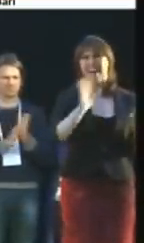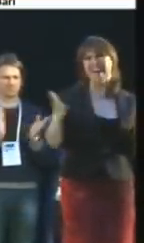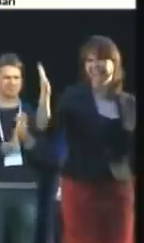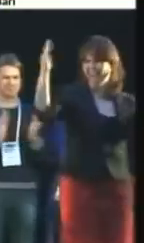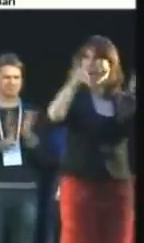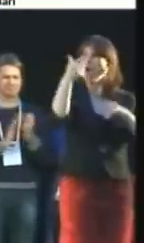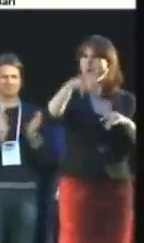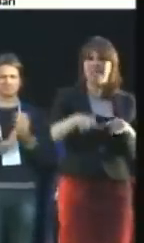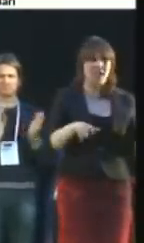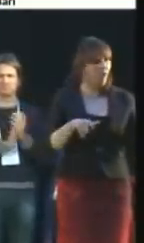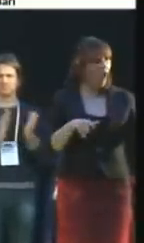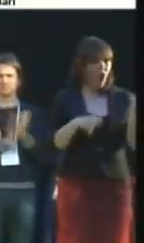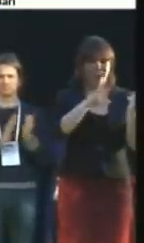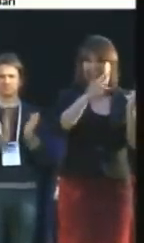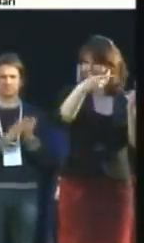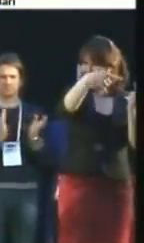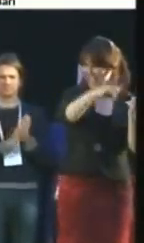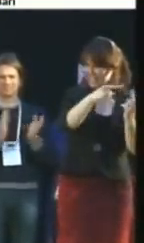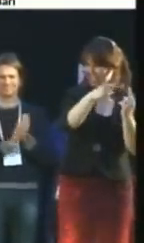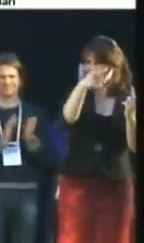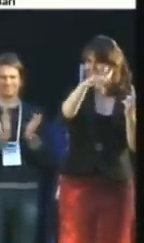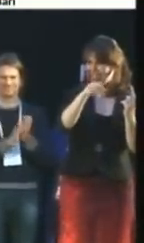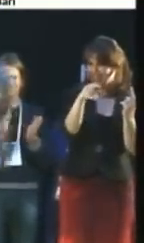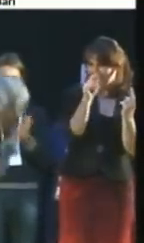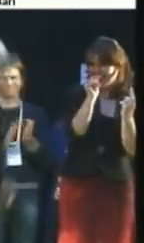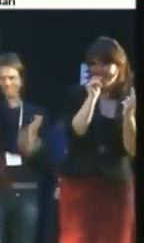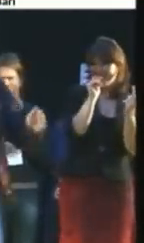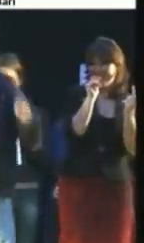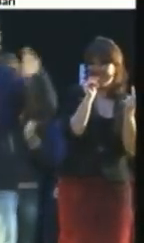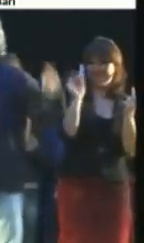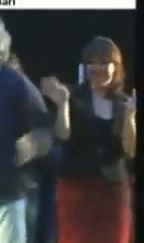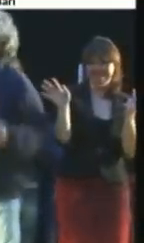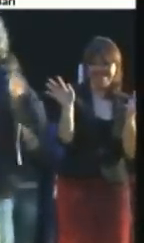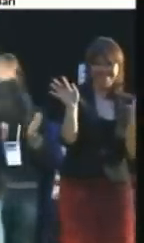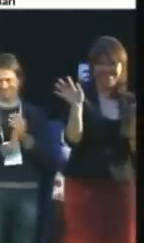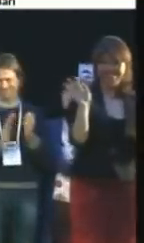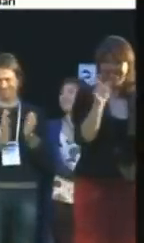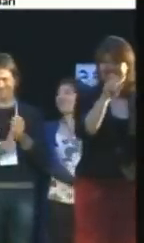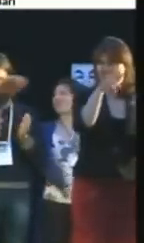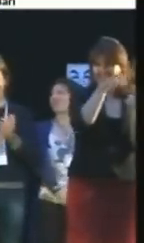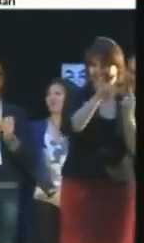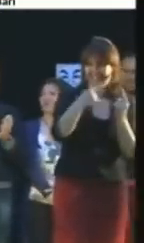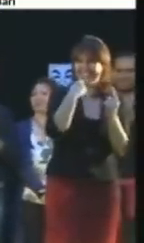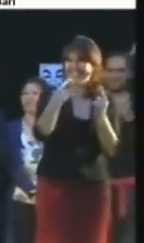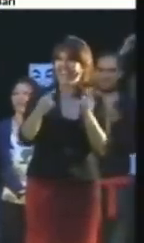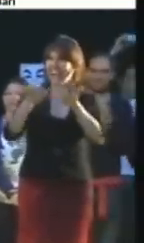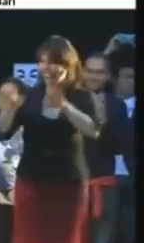Perché Renzi c'è andato, Renzi ha fatto e gli ha detto, e lei gli ha detto